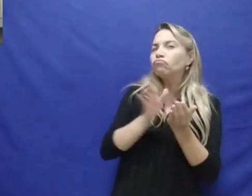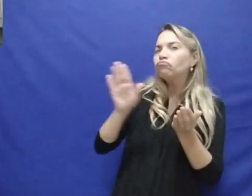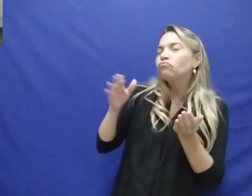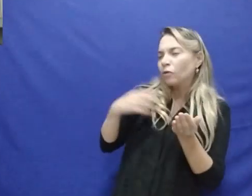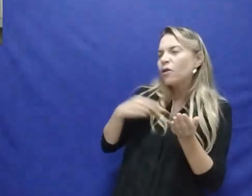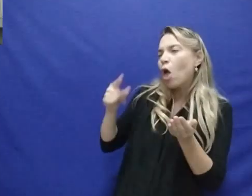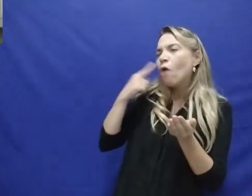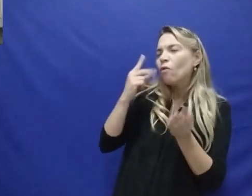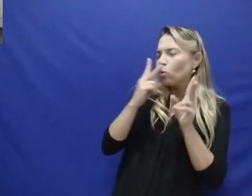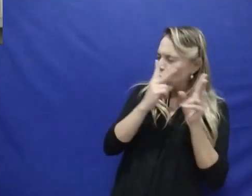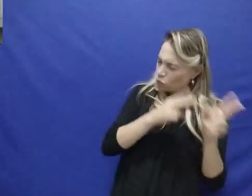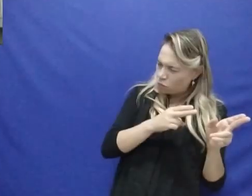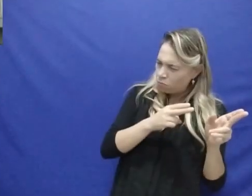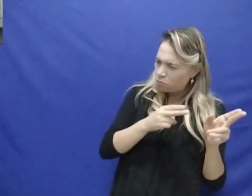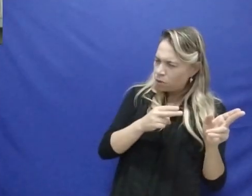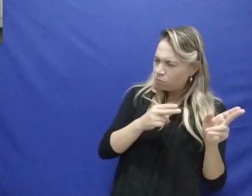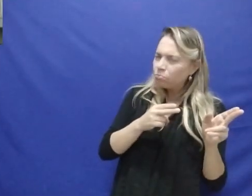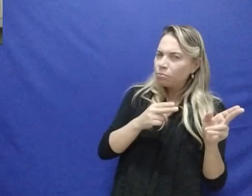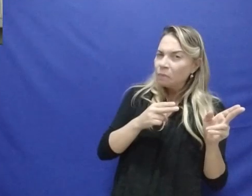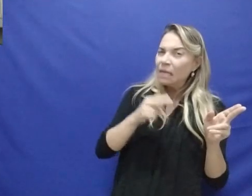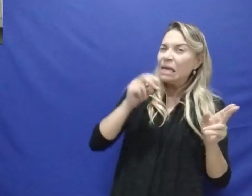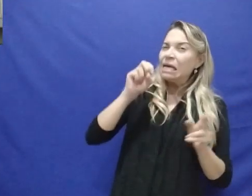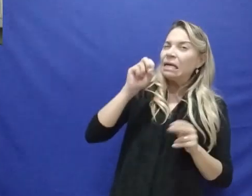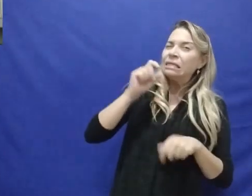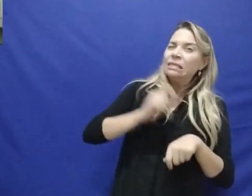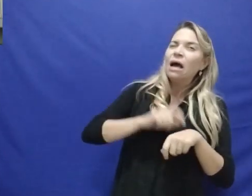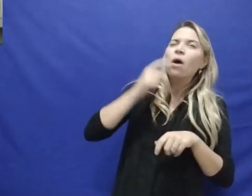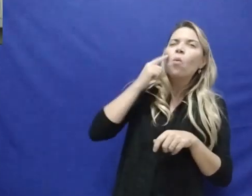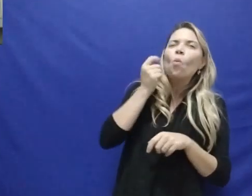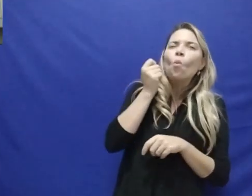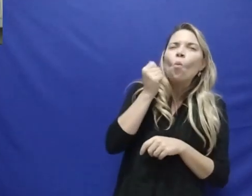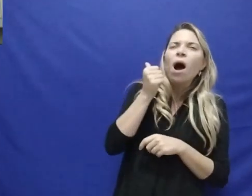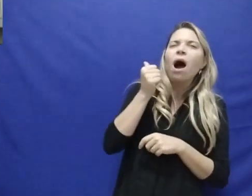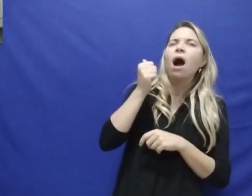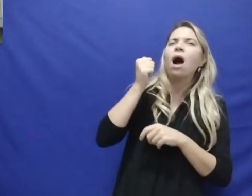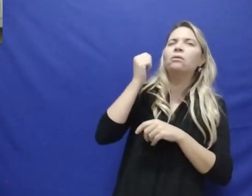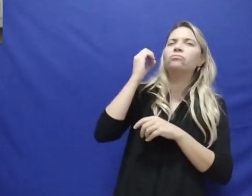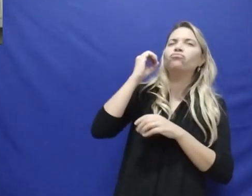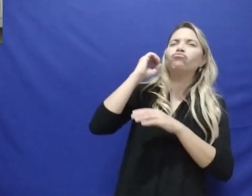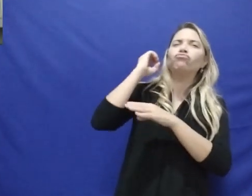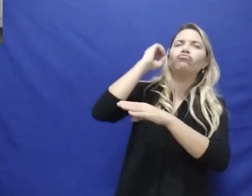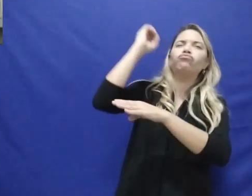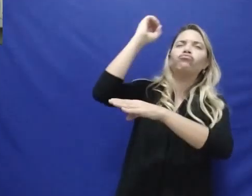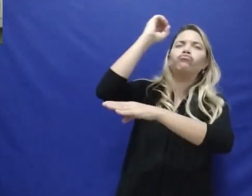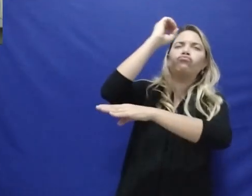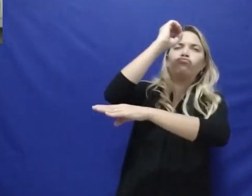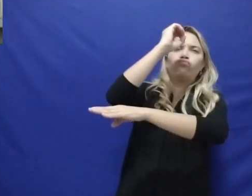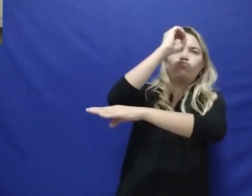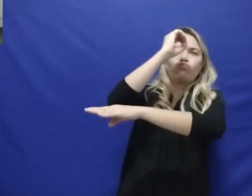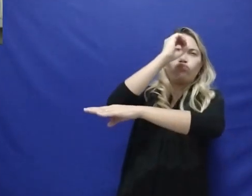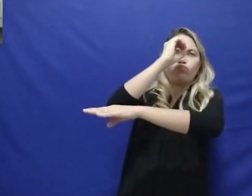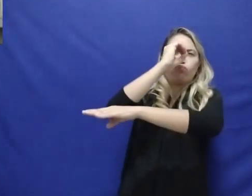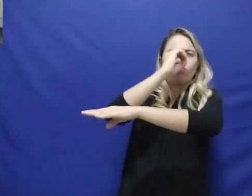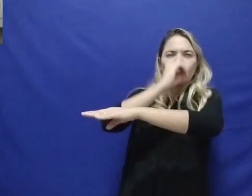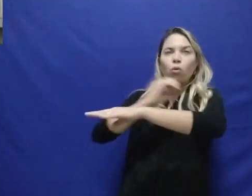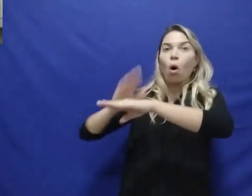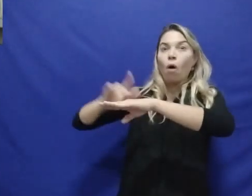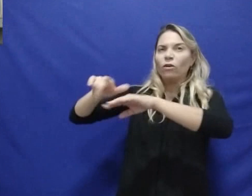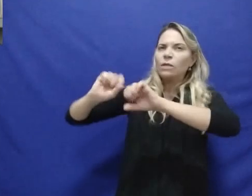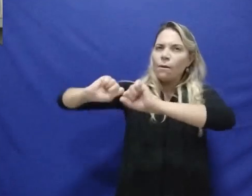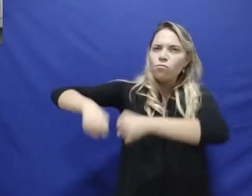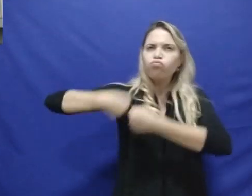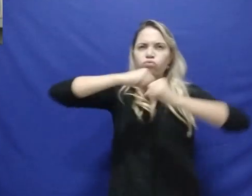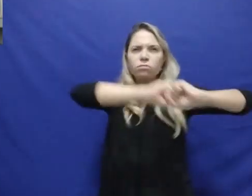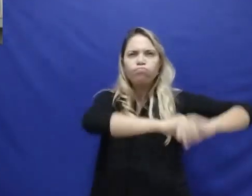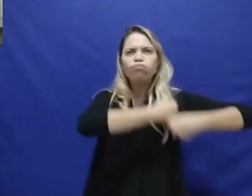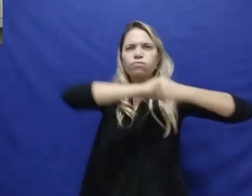sua vez. Eles semearam. E veja que você tem o privilégio de colher frutos destes pioneiros que aqui pregaram